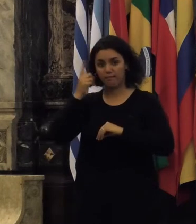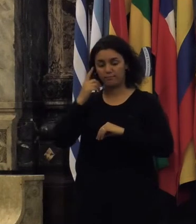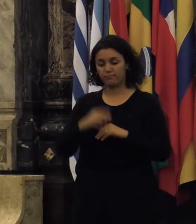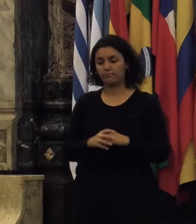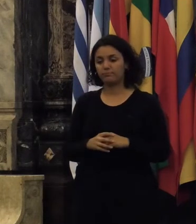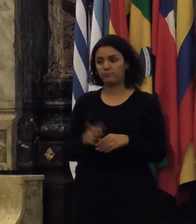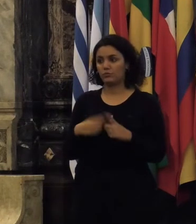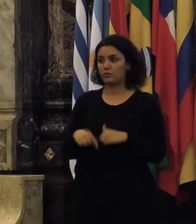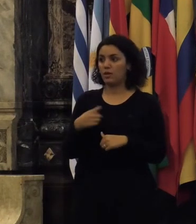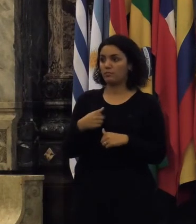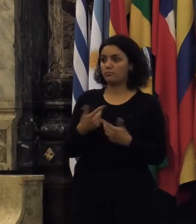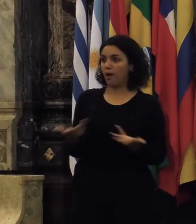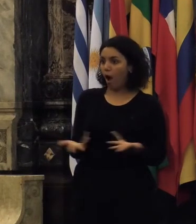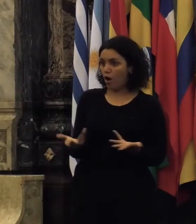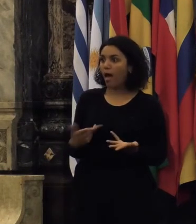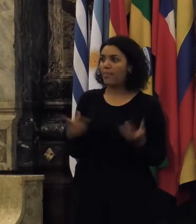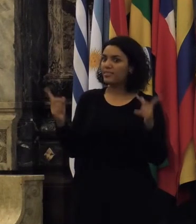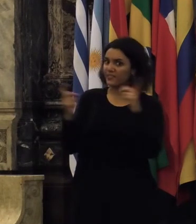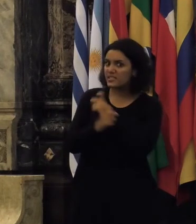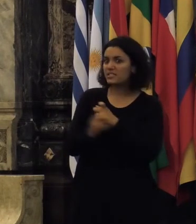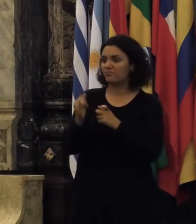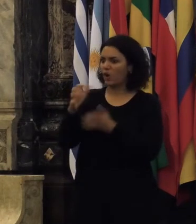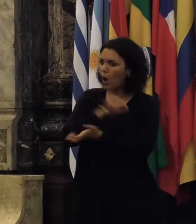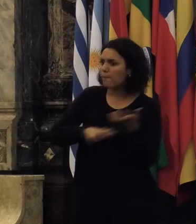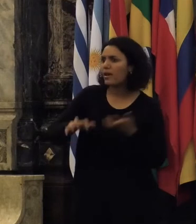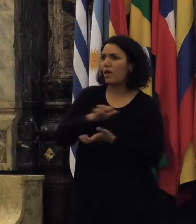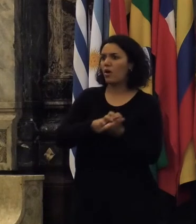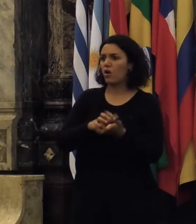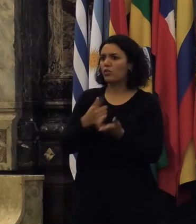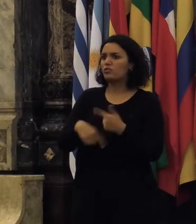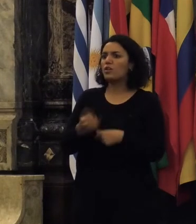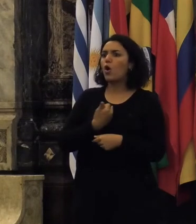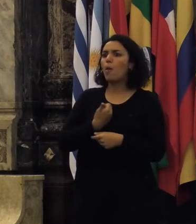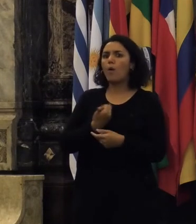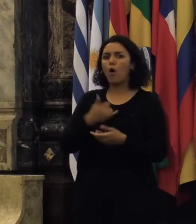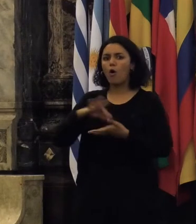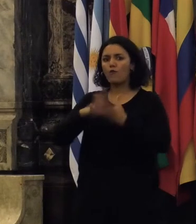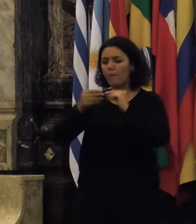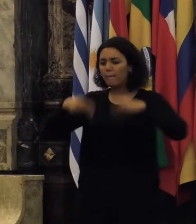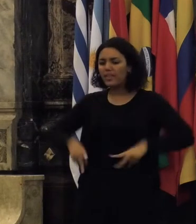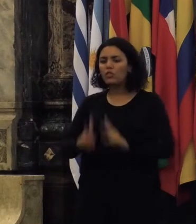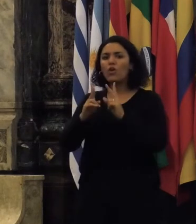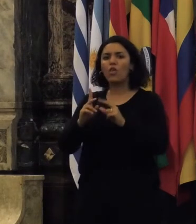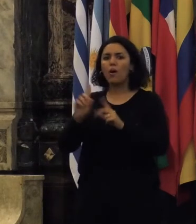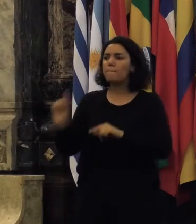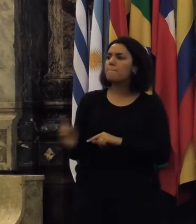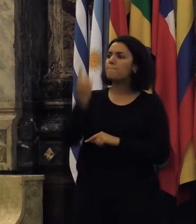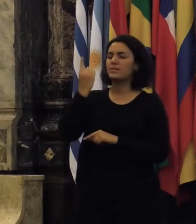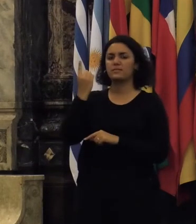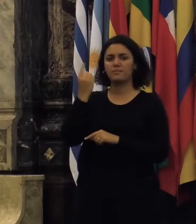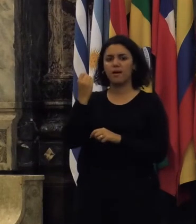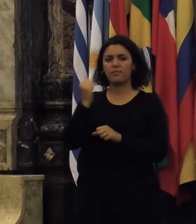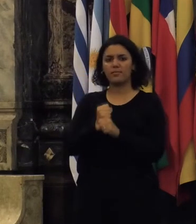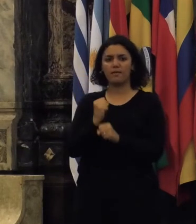Estamos interpelados hoy en día. ¿Quién puede decir cuál es el paradigma predominante? Es